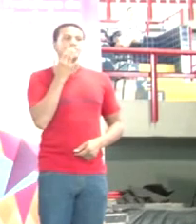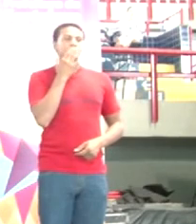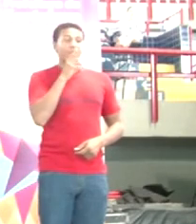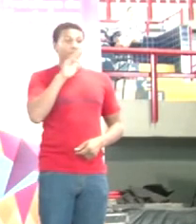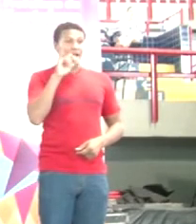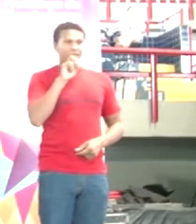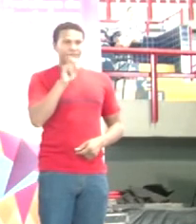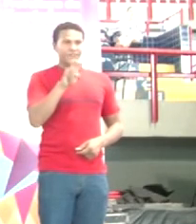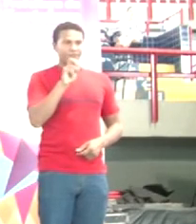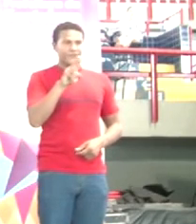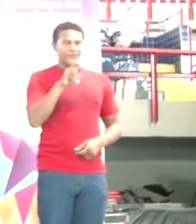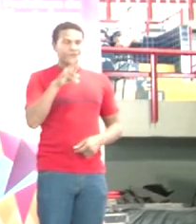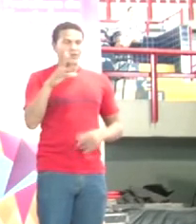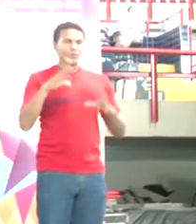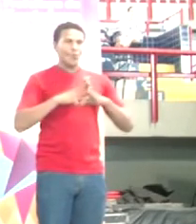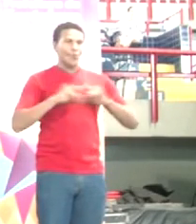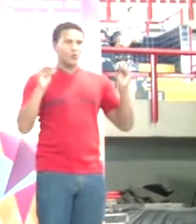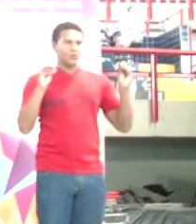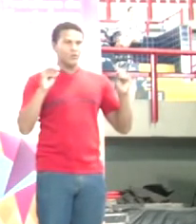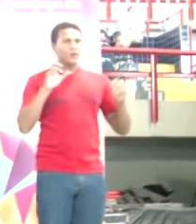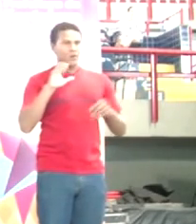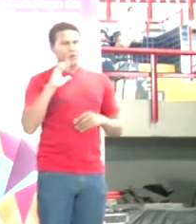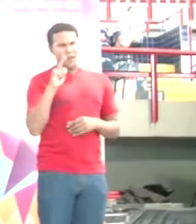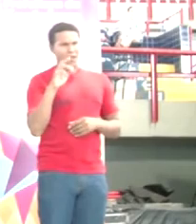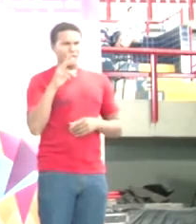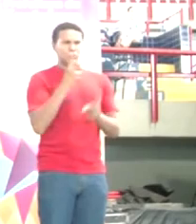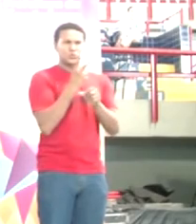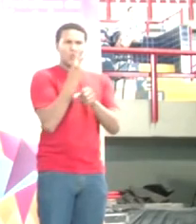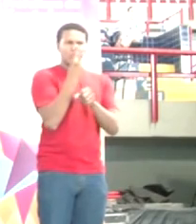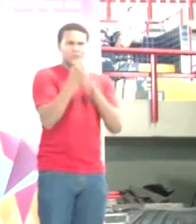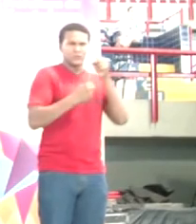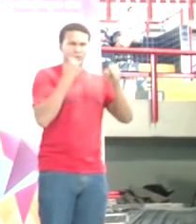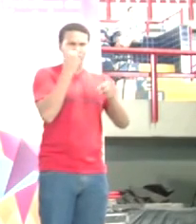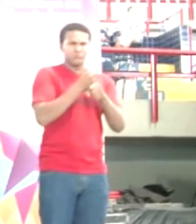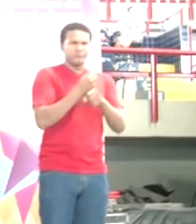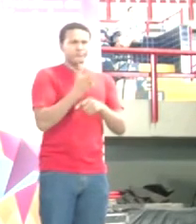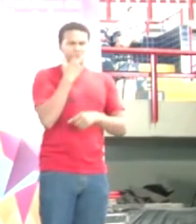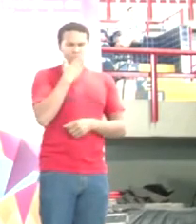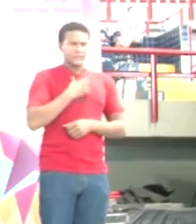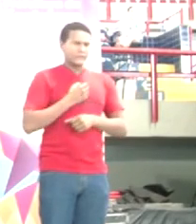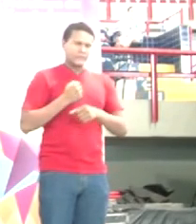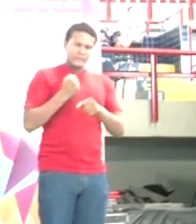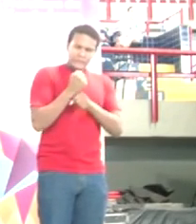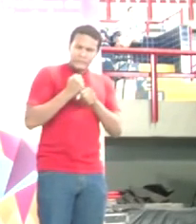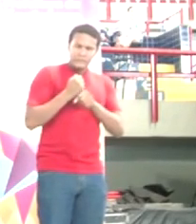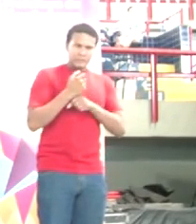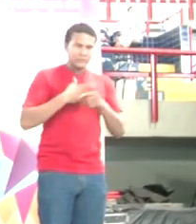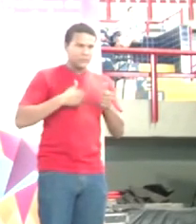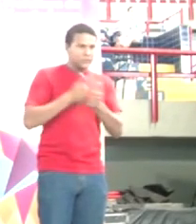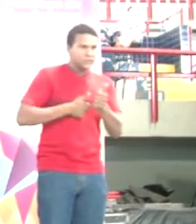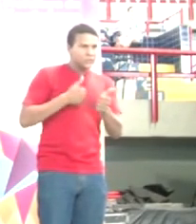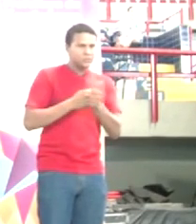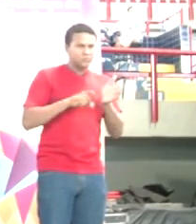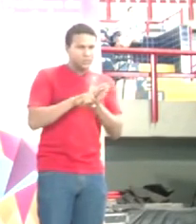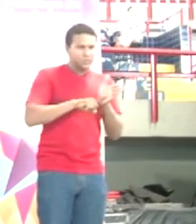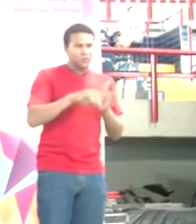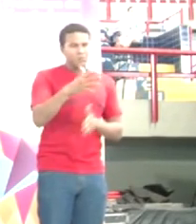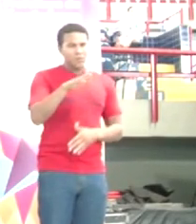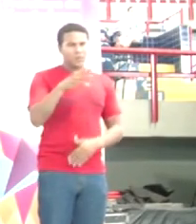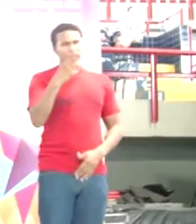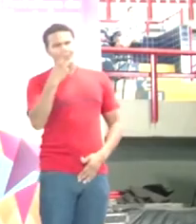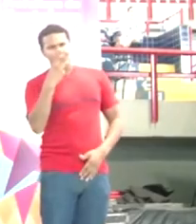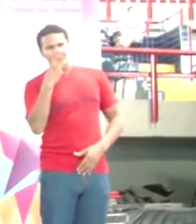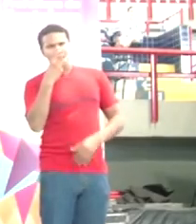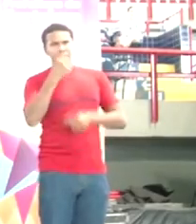assim, é um processo que levou 2 anos para ser produzido, né? Mas que daqui, né, em torno de 3, 4 anos, a gente vai estar com isso aí no mercado